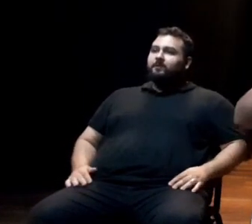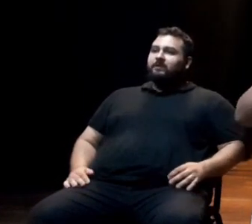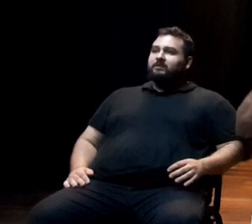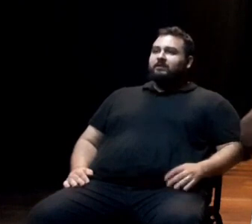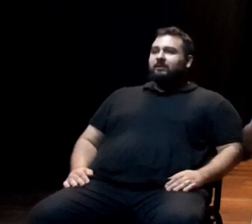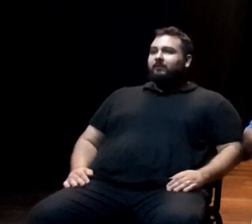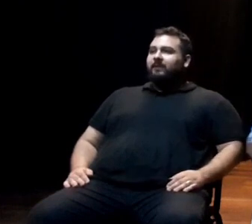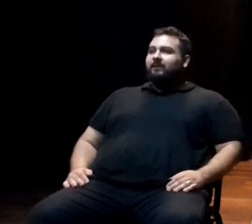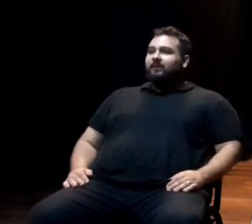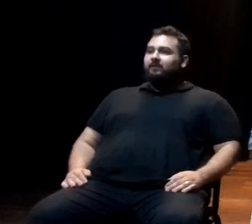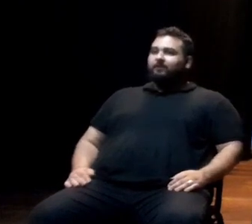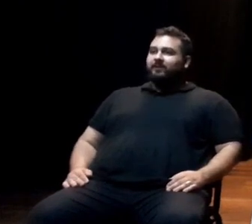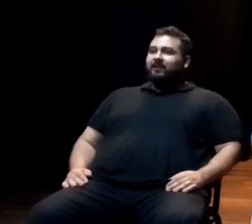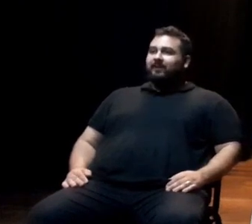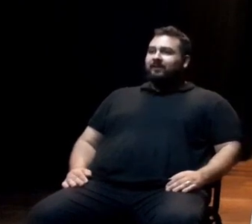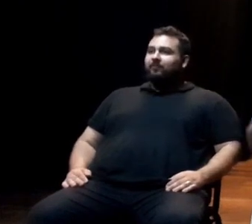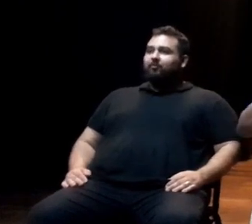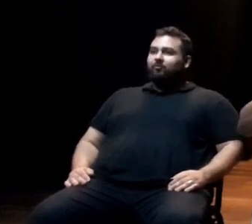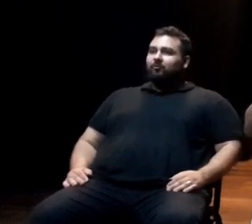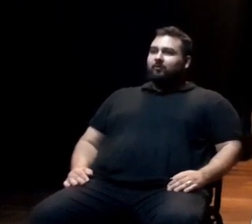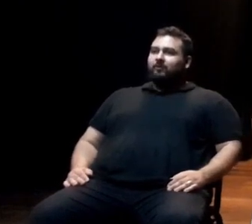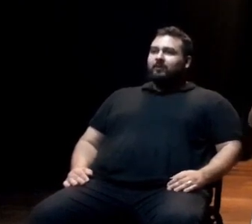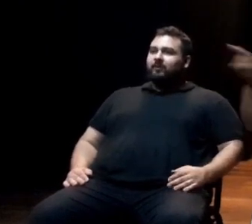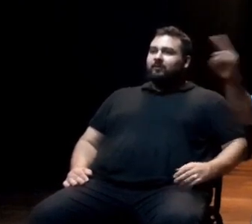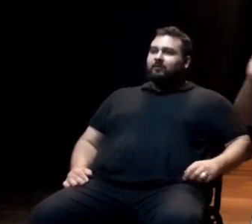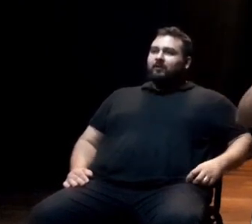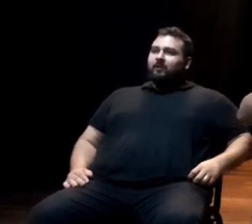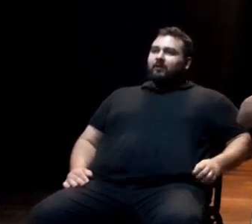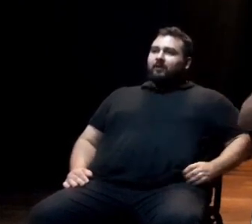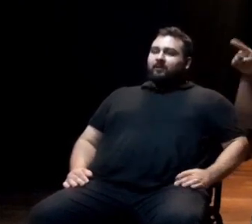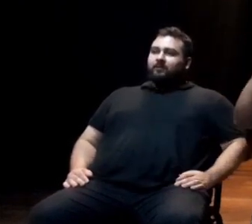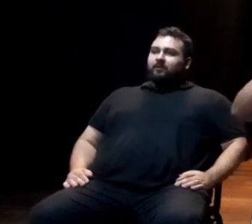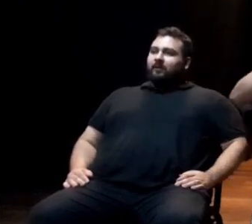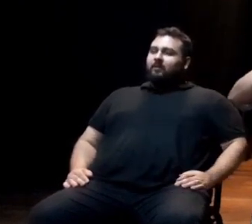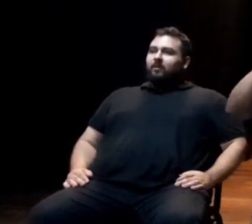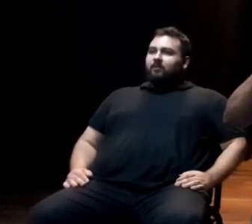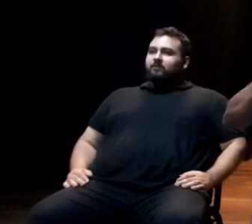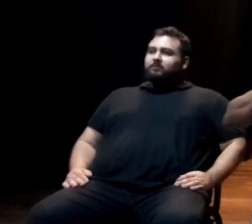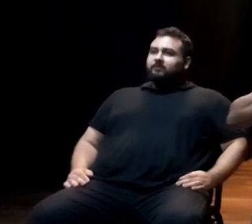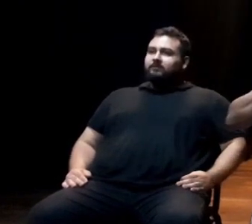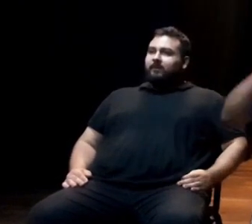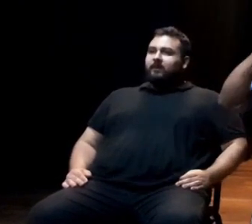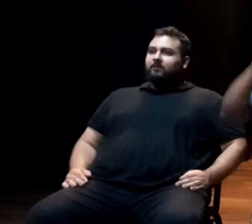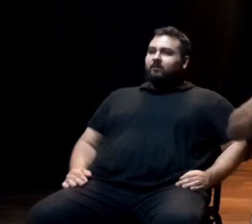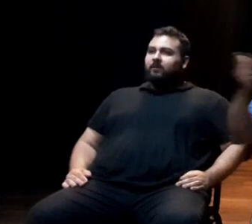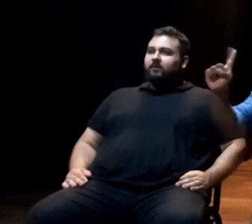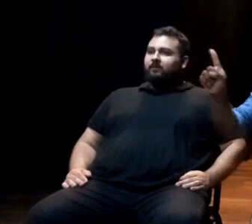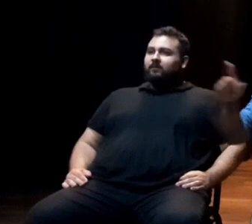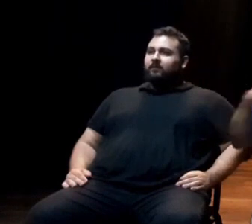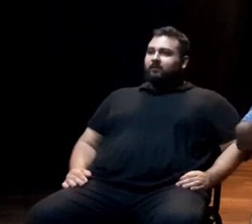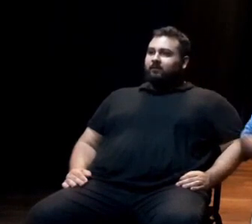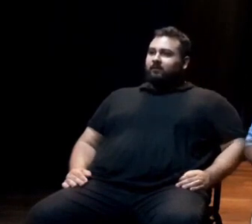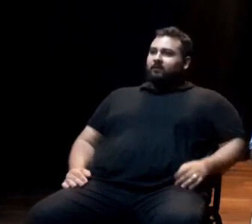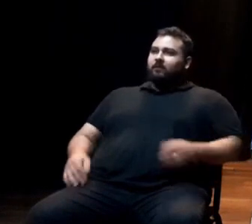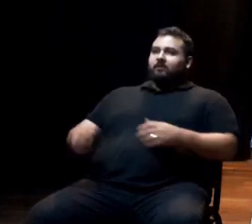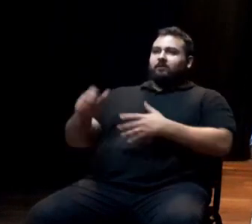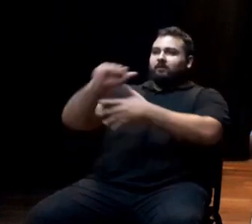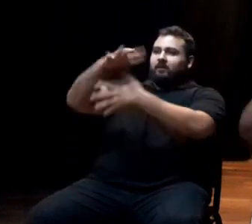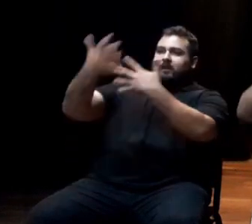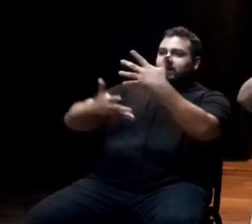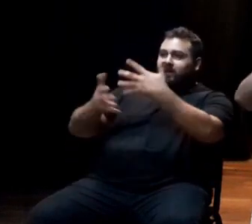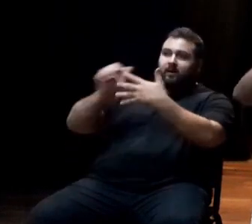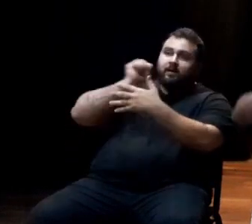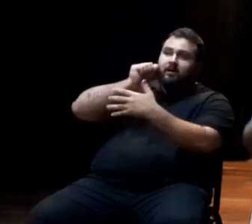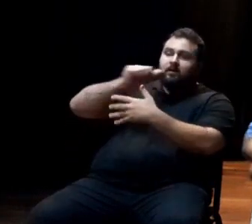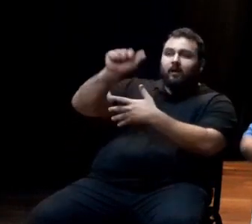O ouvinte americano vira aqui. Mas o meu espetáculo não é para um ouvinte É a mesma americano. coisa. A Libras é